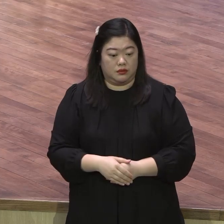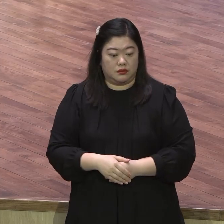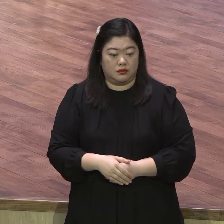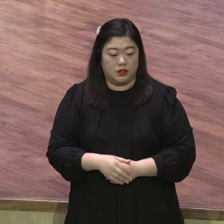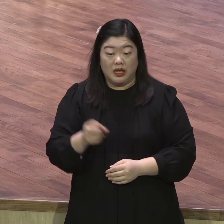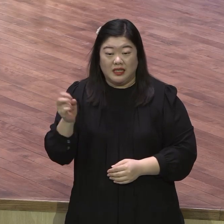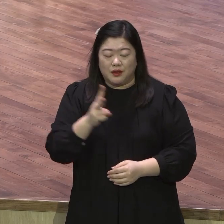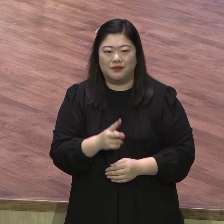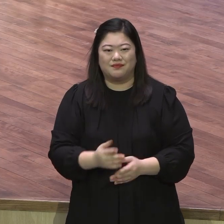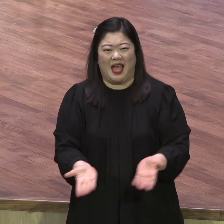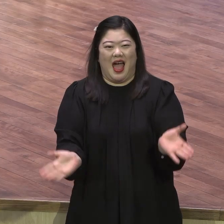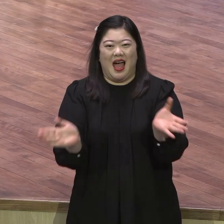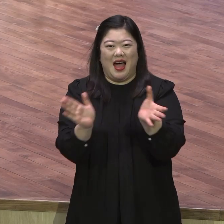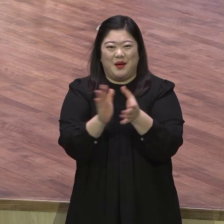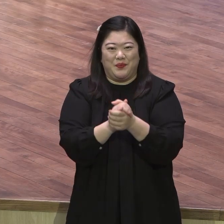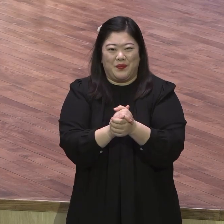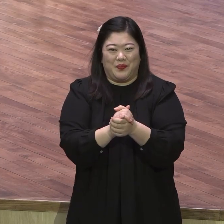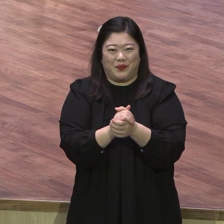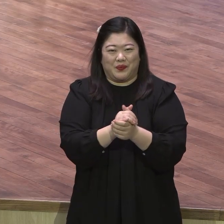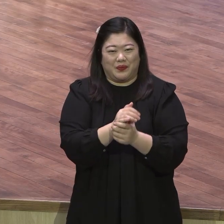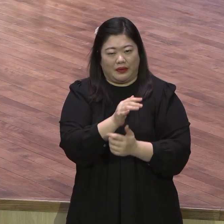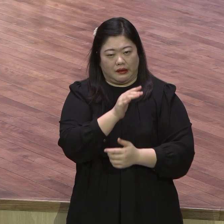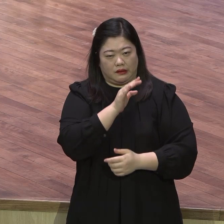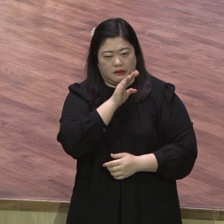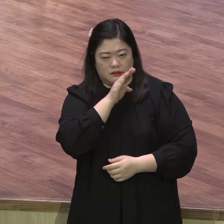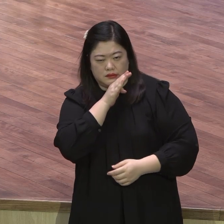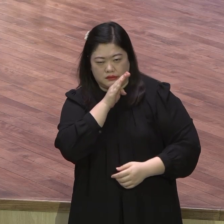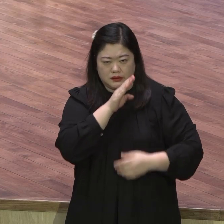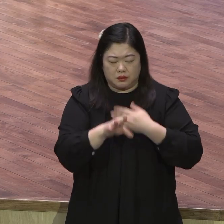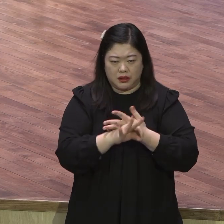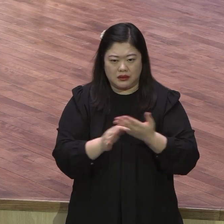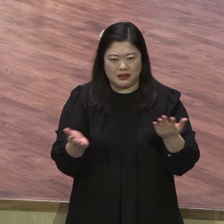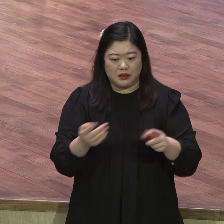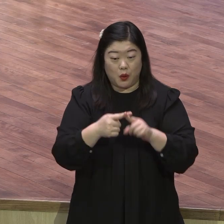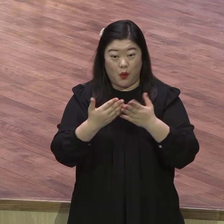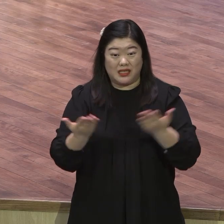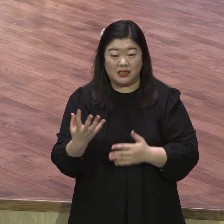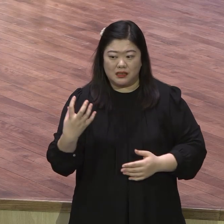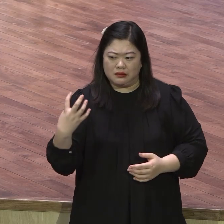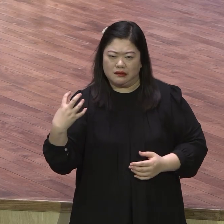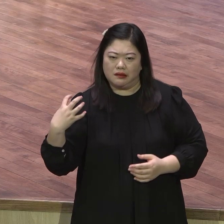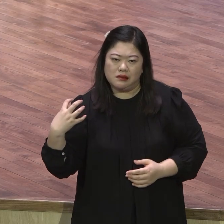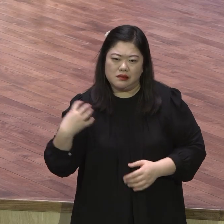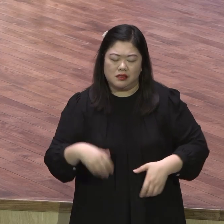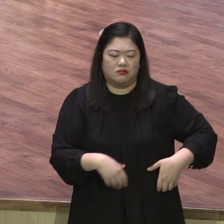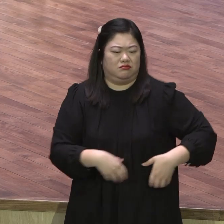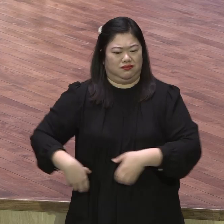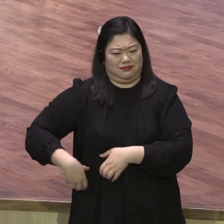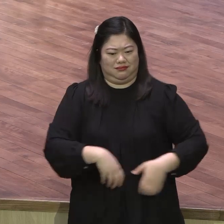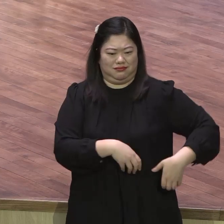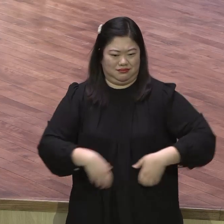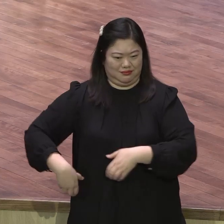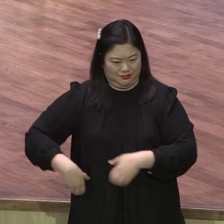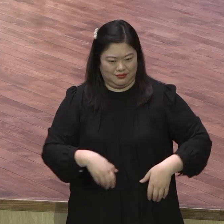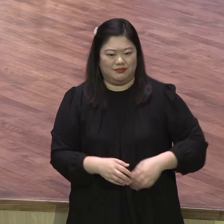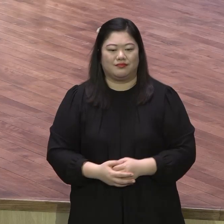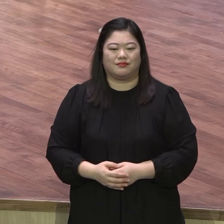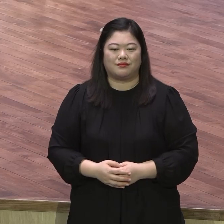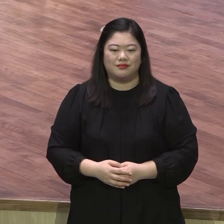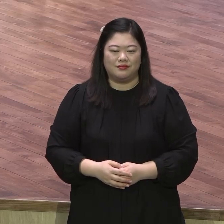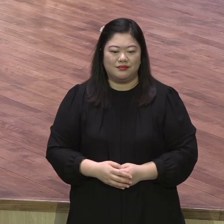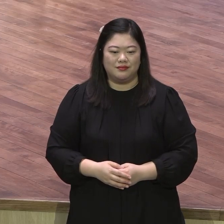헌신 안 하거든요. 의심의 가라지를 계속 이것저것 의심하도록 오늘 우리가 살펴볼 말씀은요